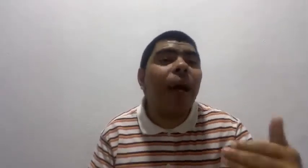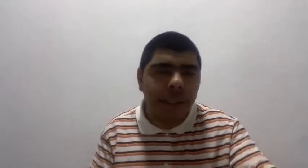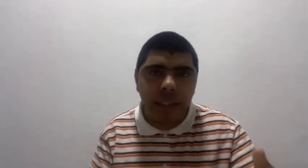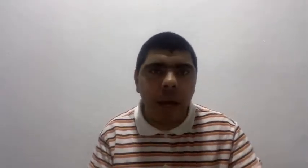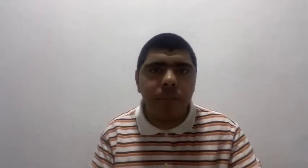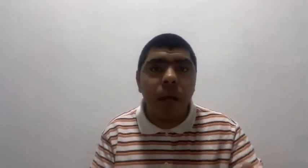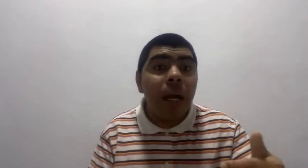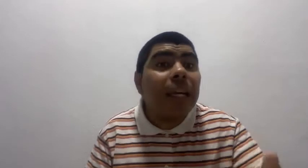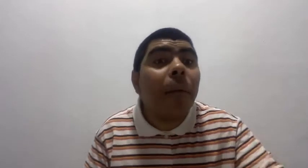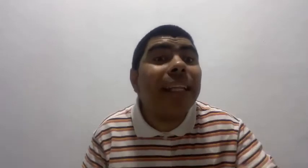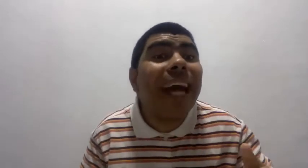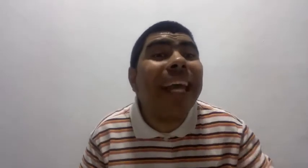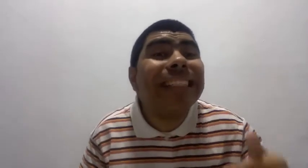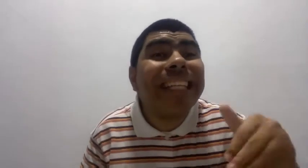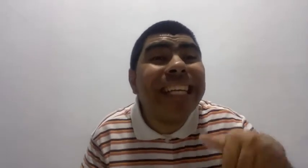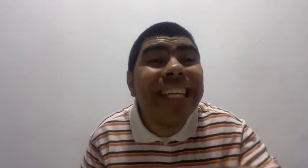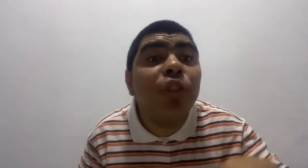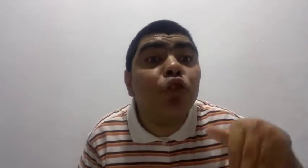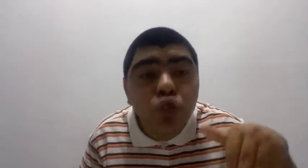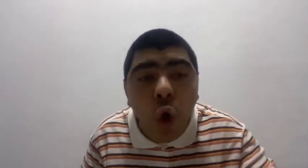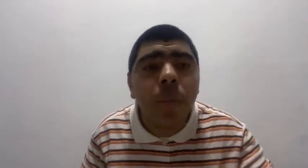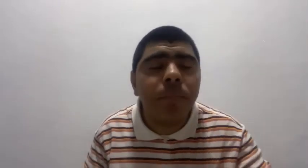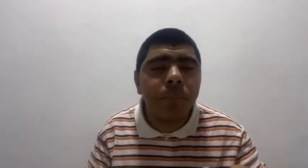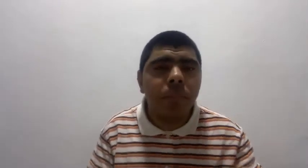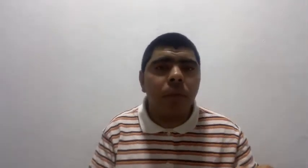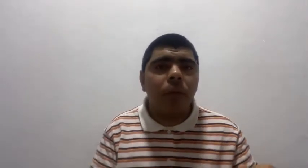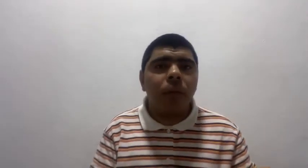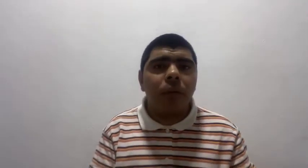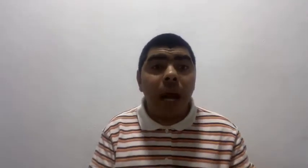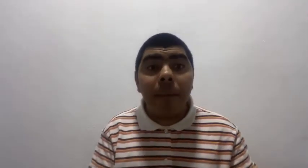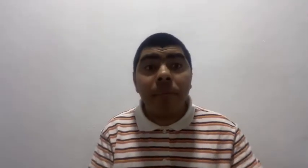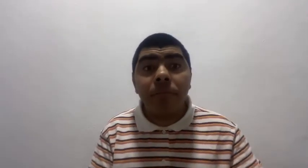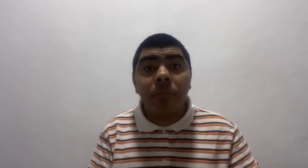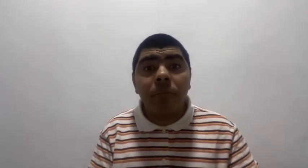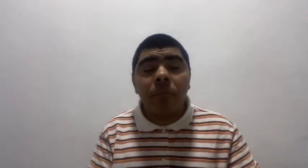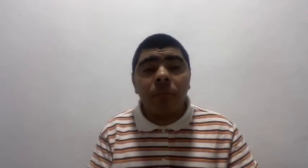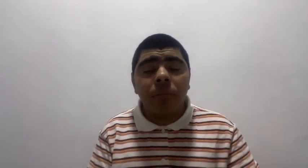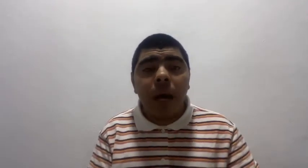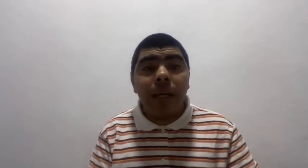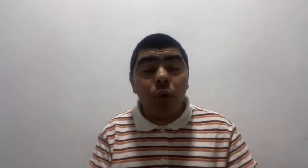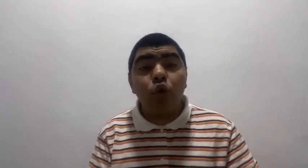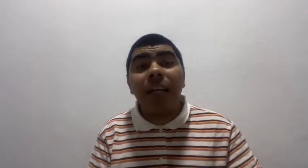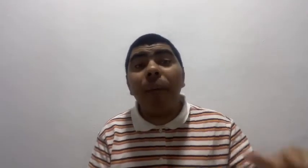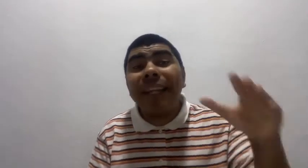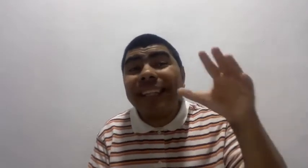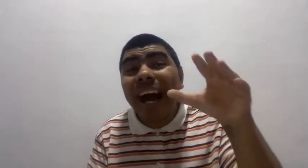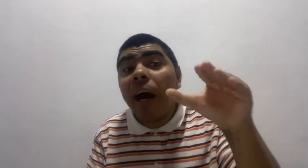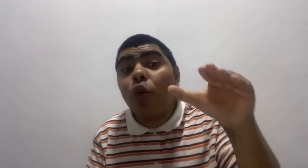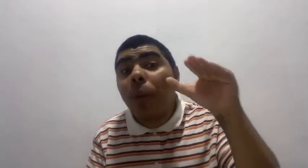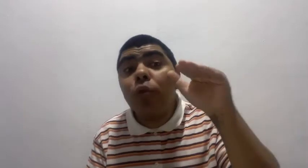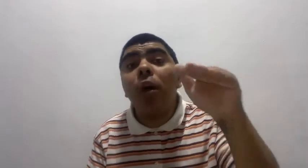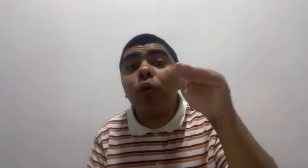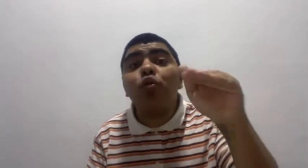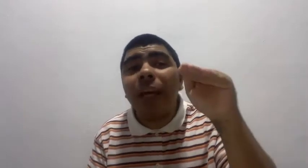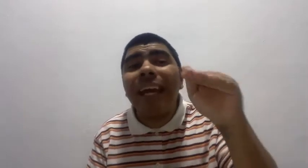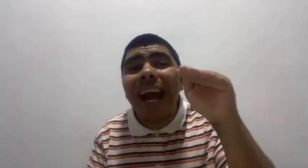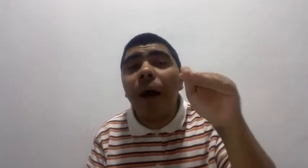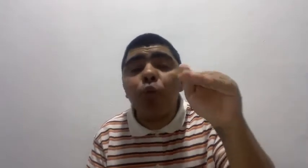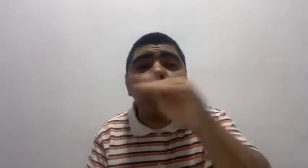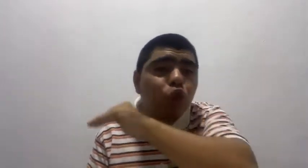la verdad? La verdad es Cristo. Amén. Aleluya. Y la verdad lo va a ayudar a usted a